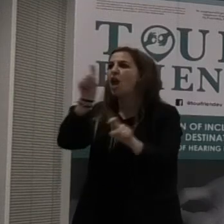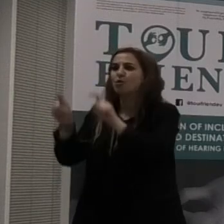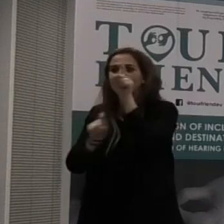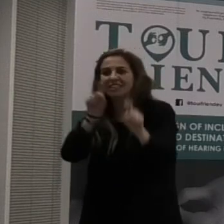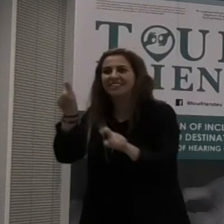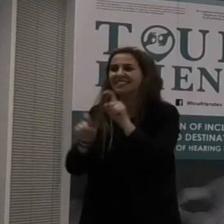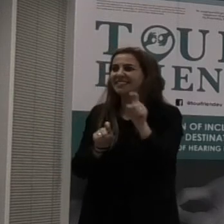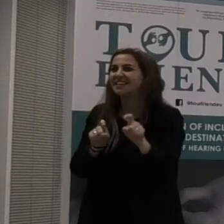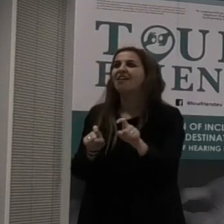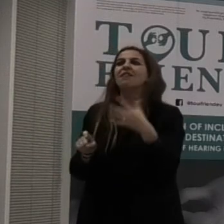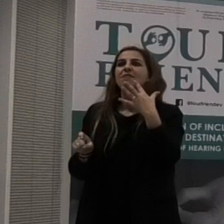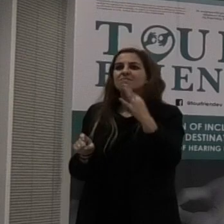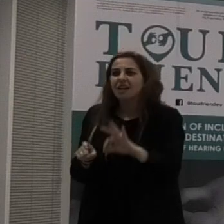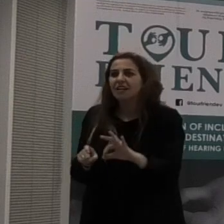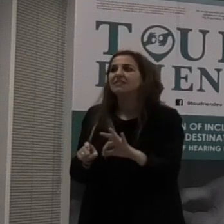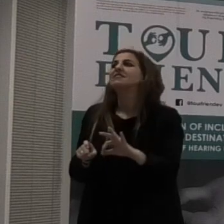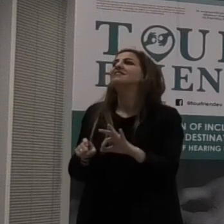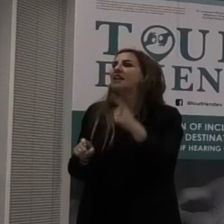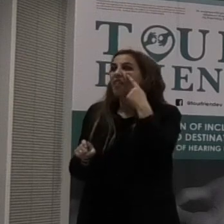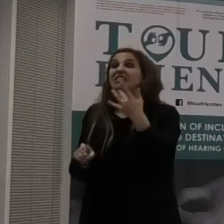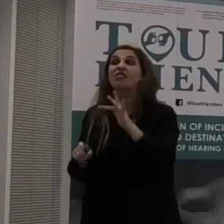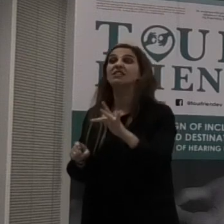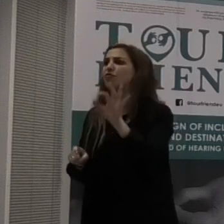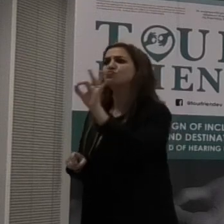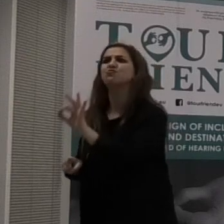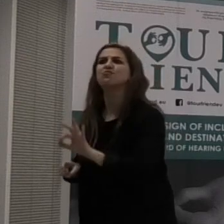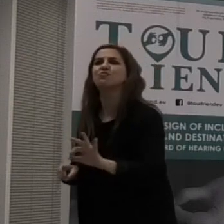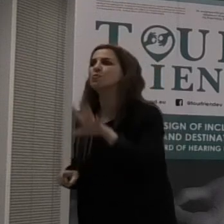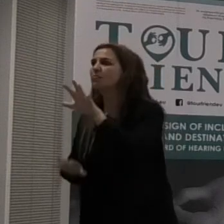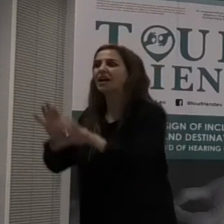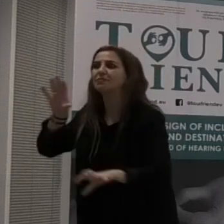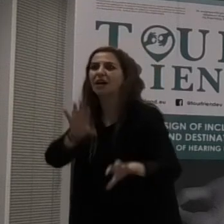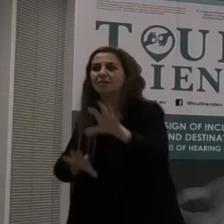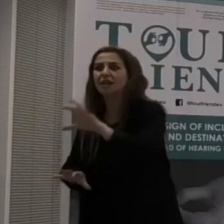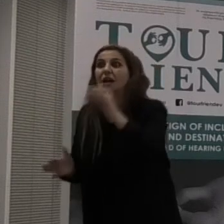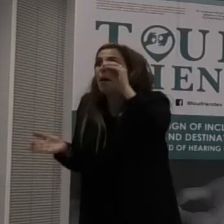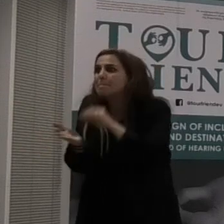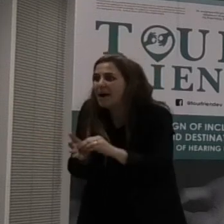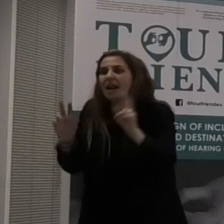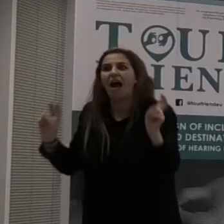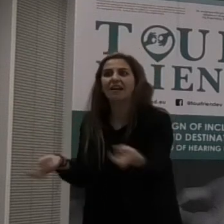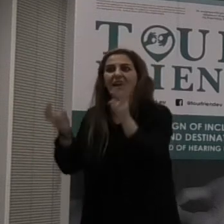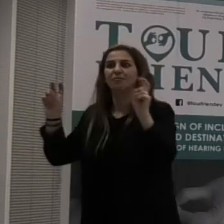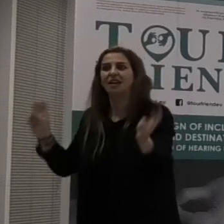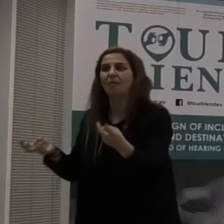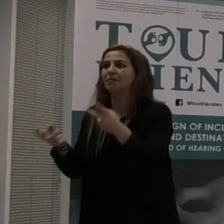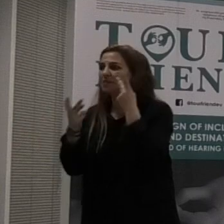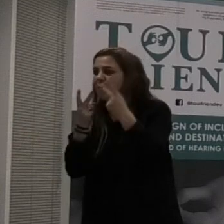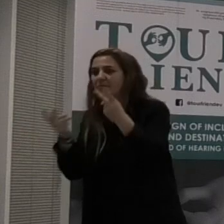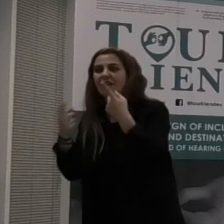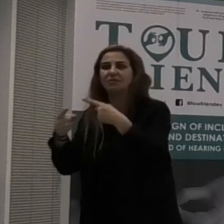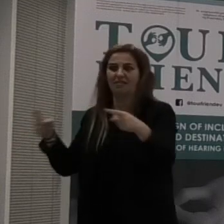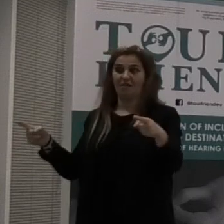να ανακαλύψει μια άλλη πτυχή και μια άλλη ιστορία. Οπότε είναι ένα νέο layer gamification, που είναι πιο